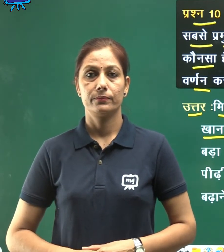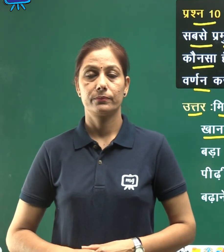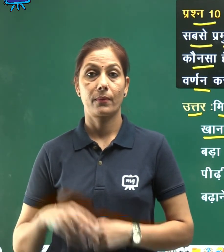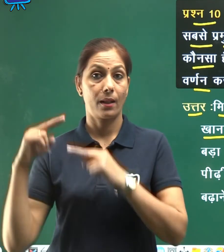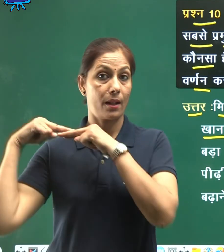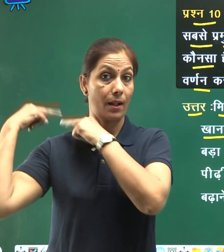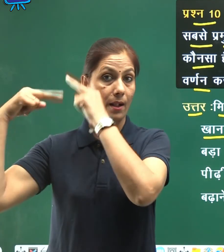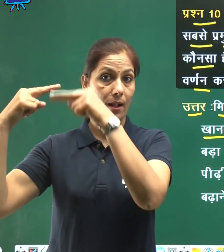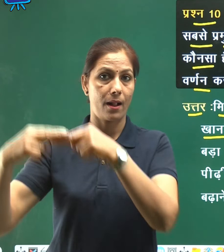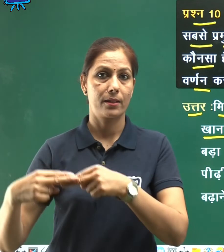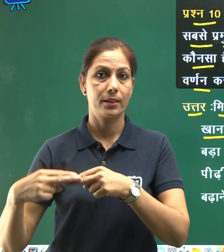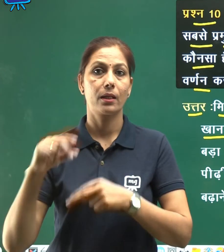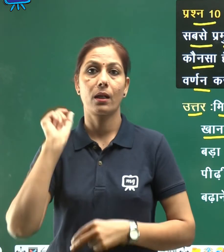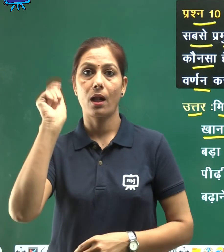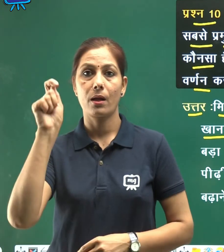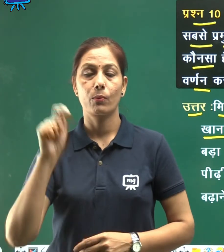खानदानी कार्य को